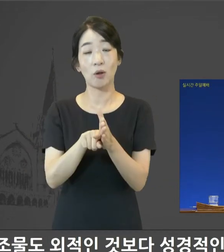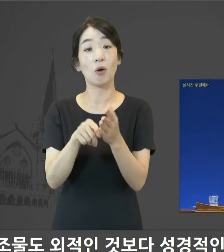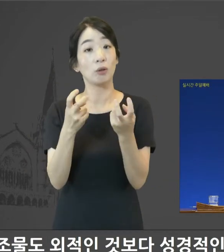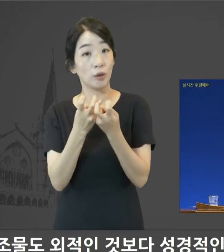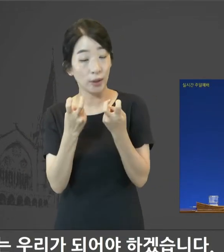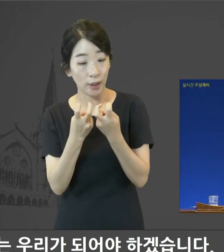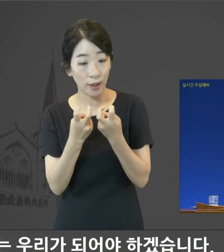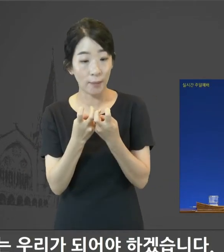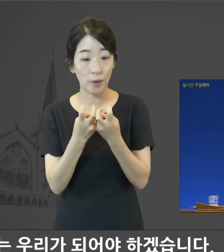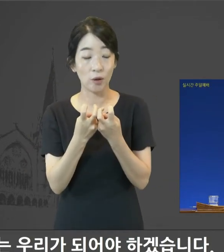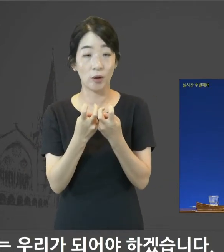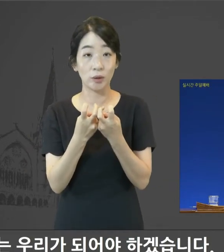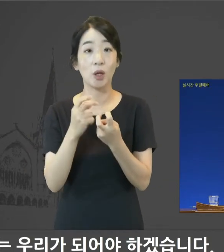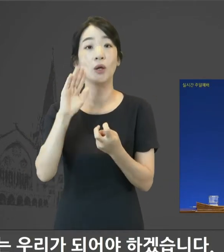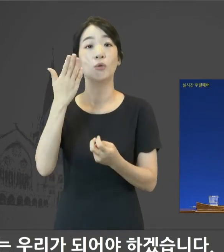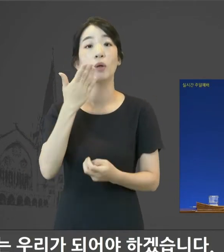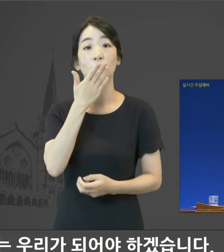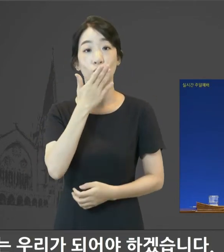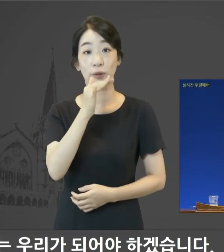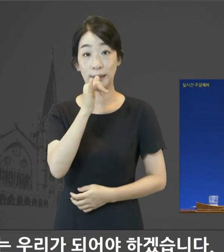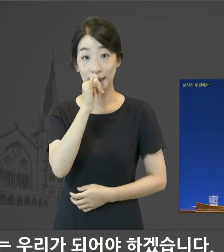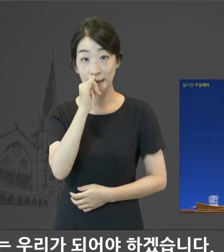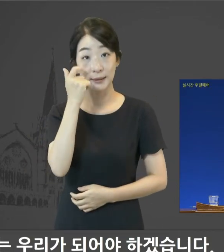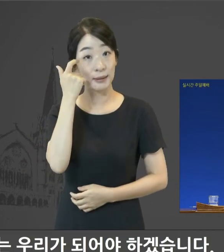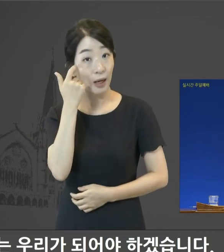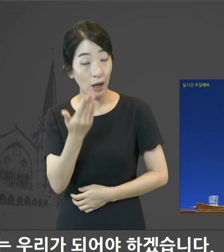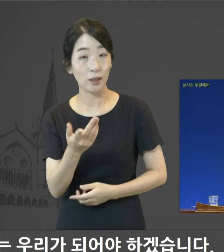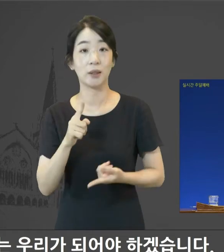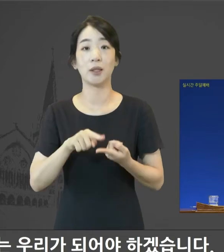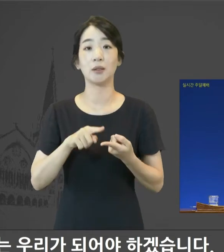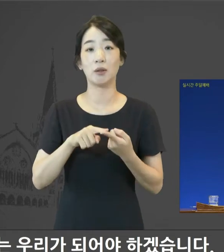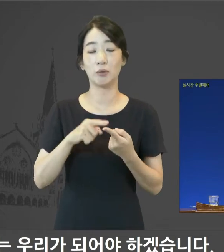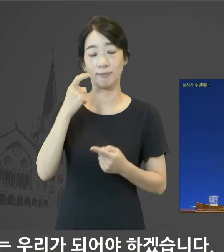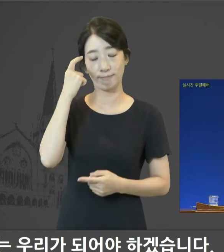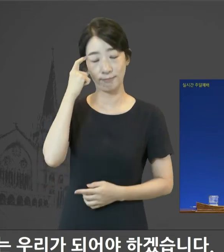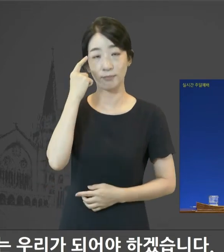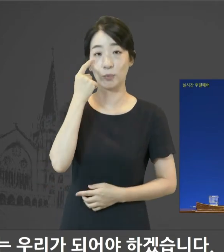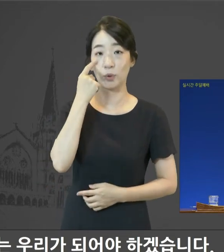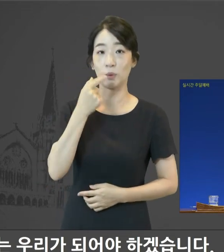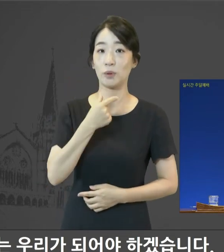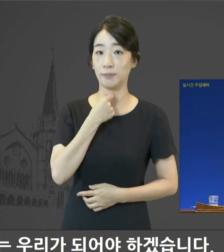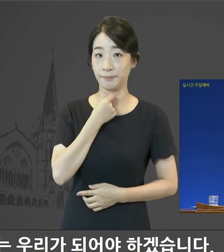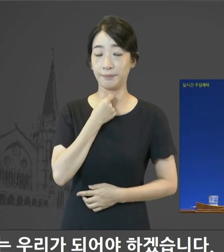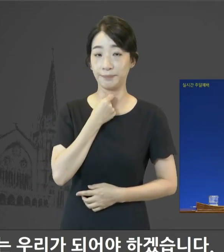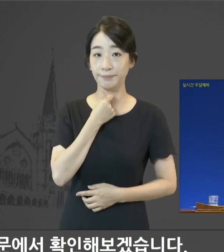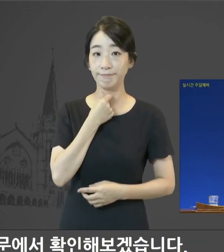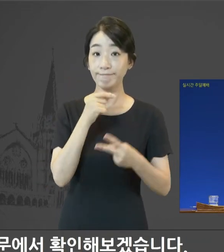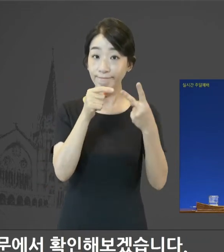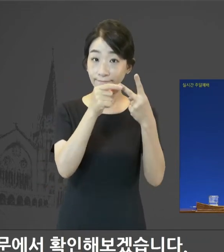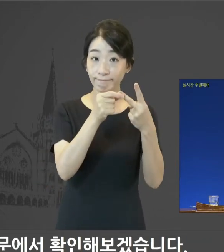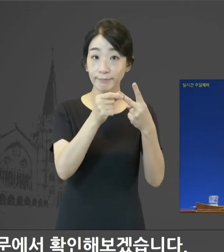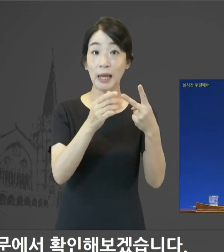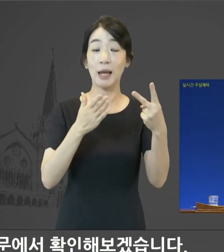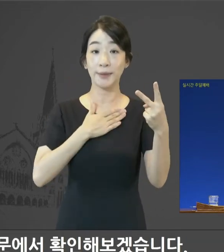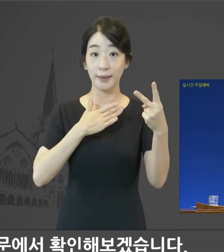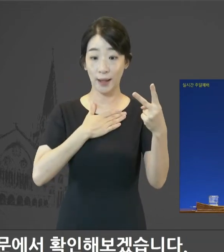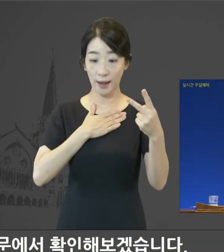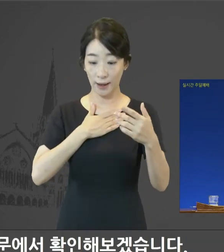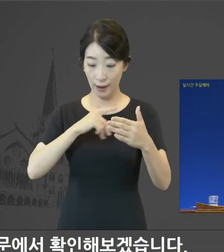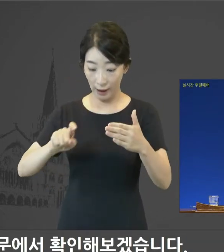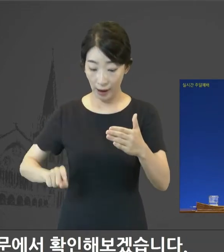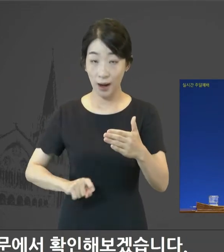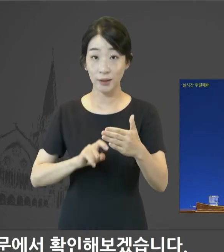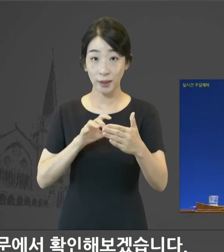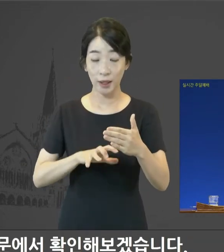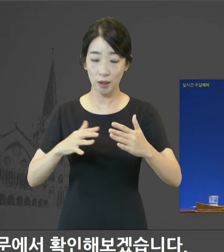통해서 확인하는 우리가 되었으면 좋겠습니다. 두 번째, 오늘 본문을 통해서 우리가 알아야 될 것은 내 안에 지어져 가는 성전입니다.